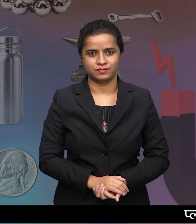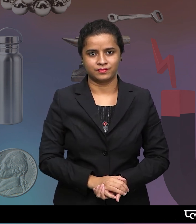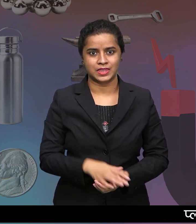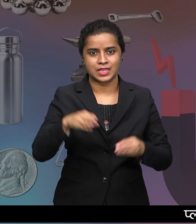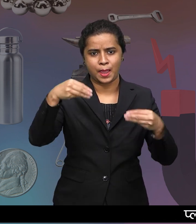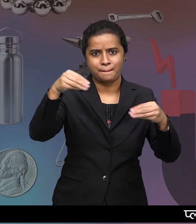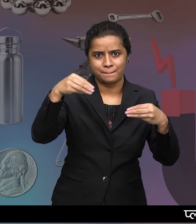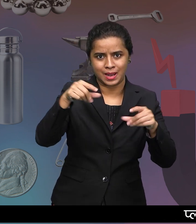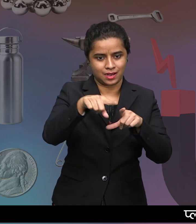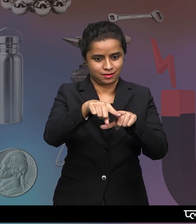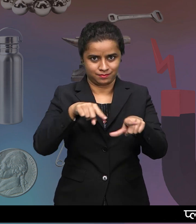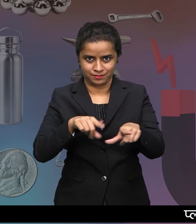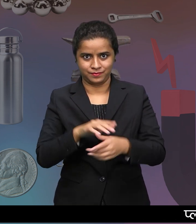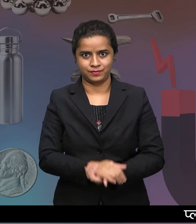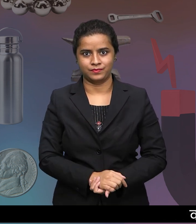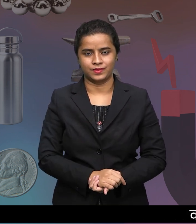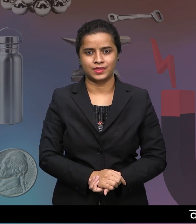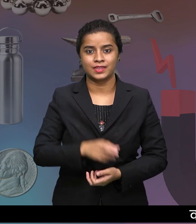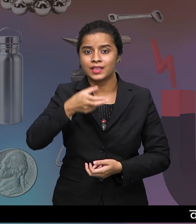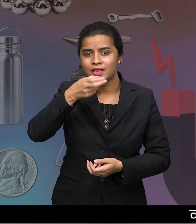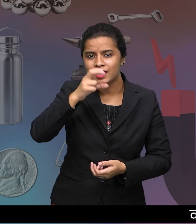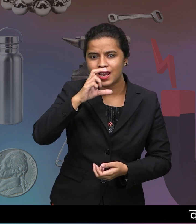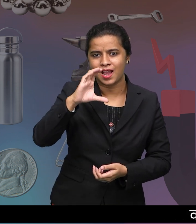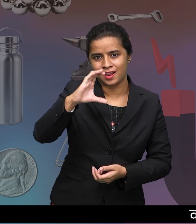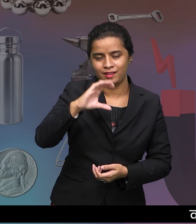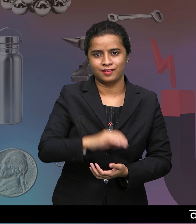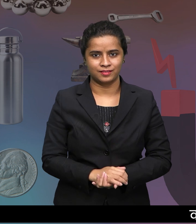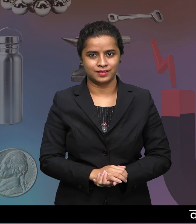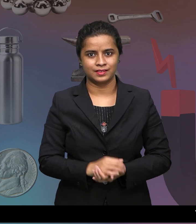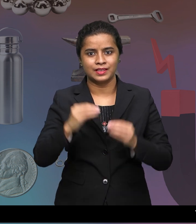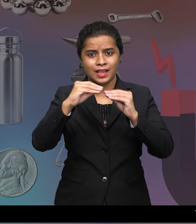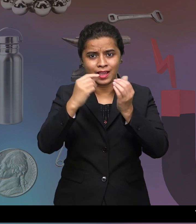प्लास्टिक स्केल, काचेचा तुकडा, पितळी चावी,